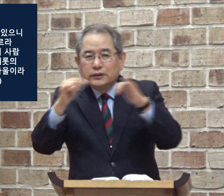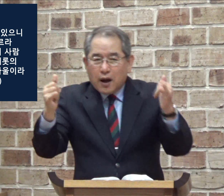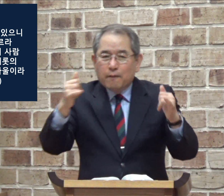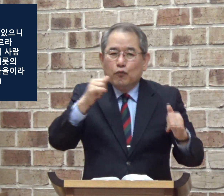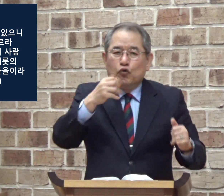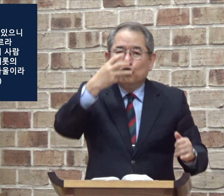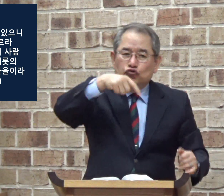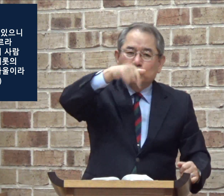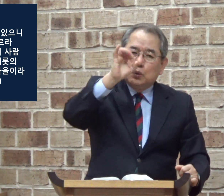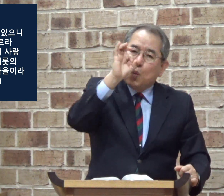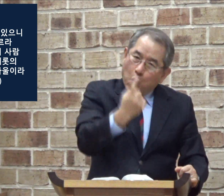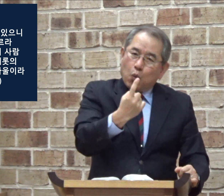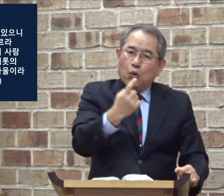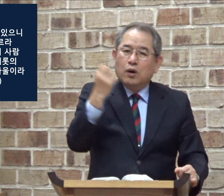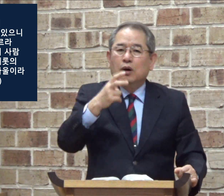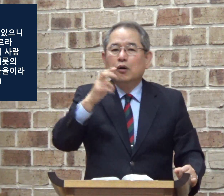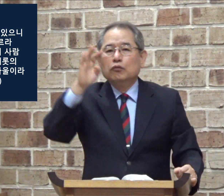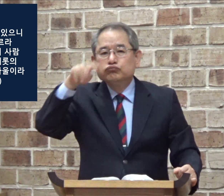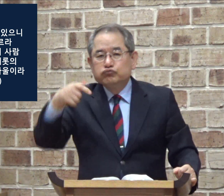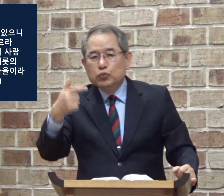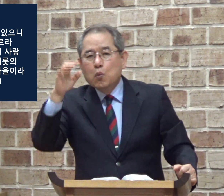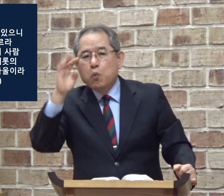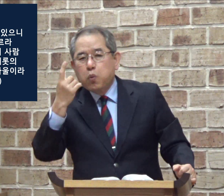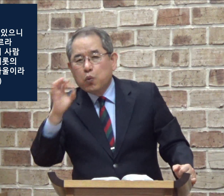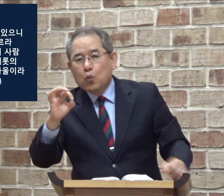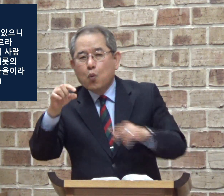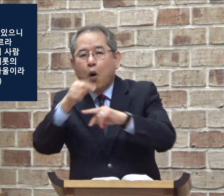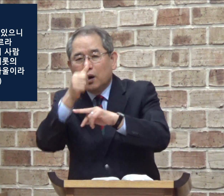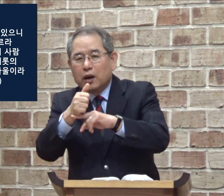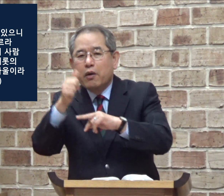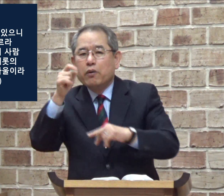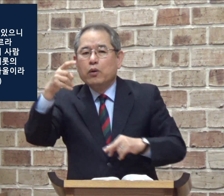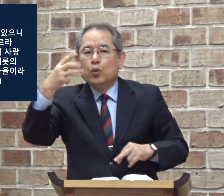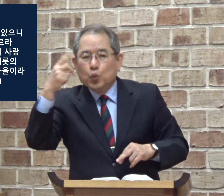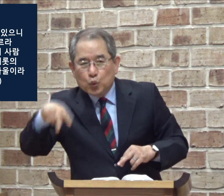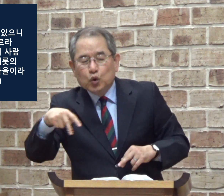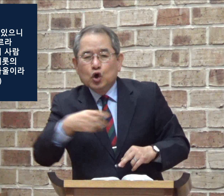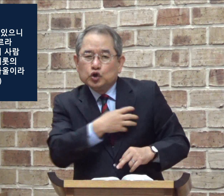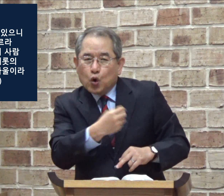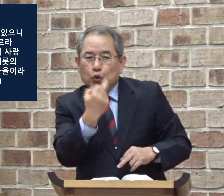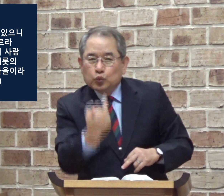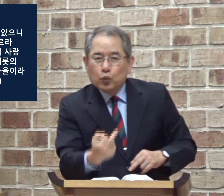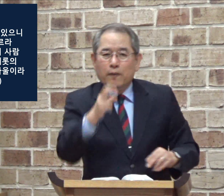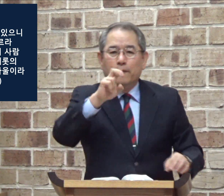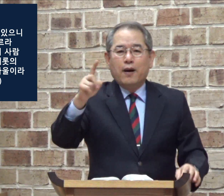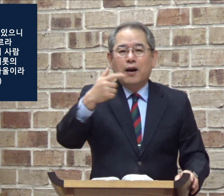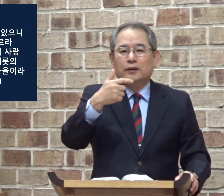니게르라 하는 시므온과 구렛사람 루기오와 분봉한 헤롯의 젖동생 마나엔과 및 사울이라.